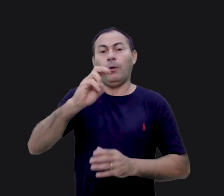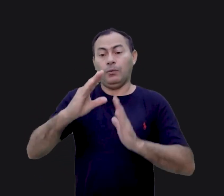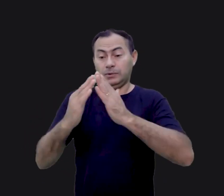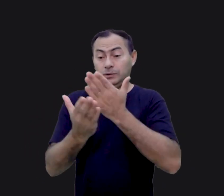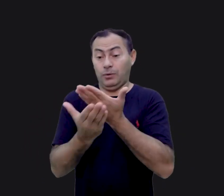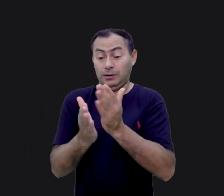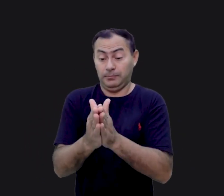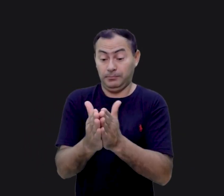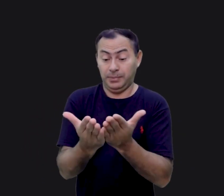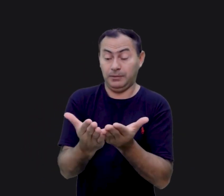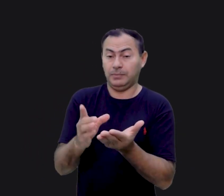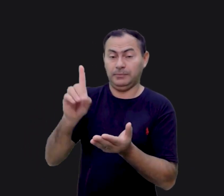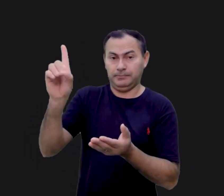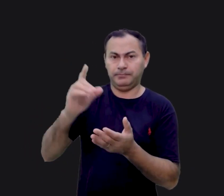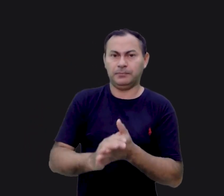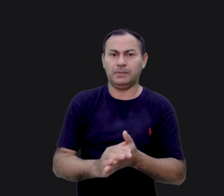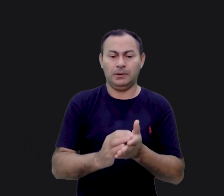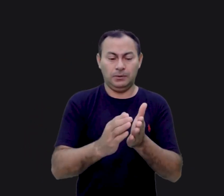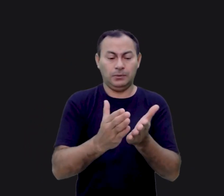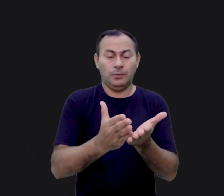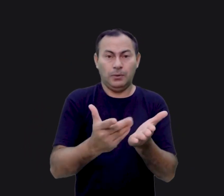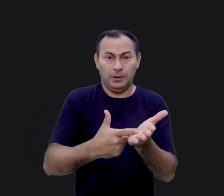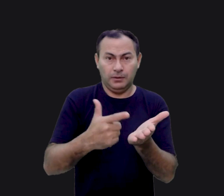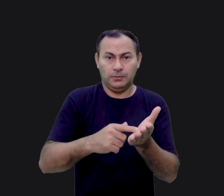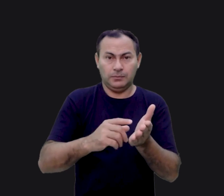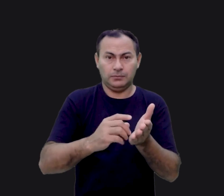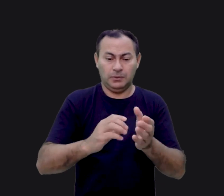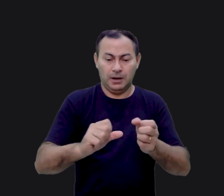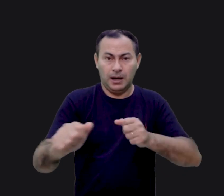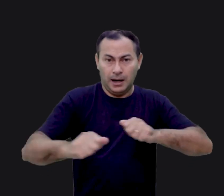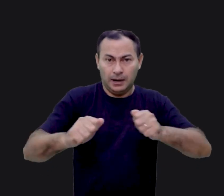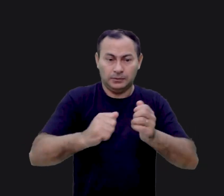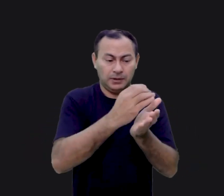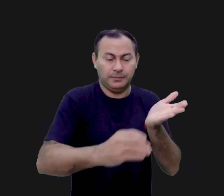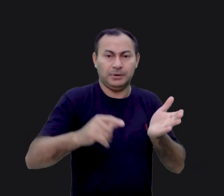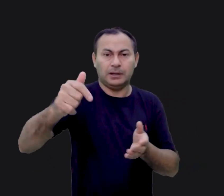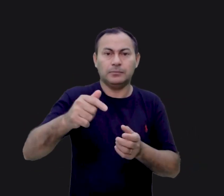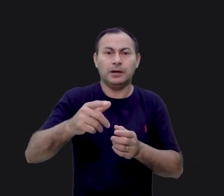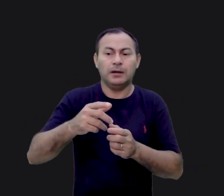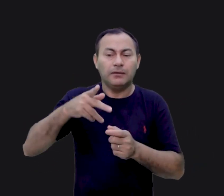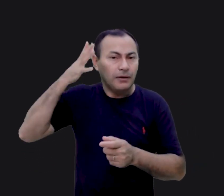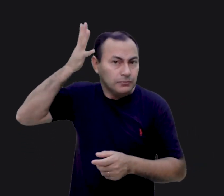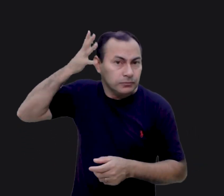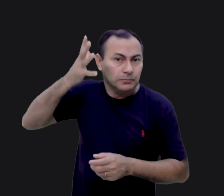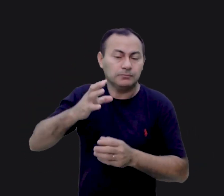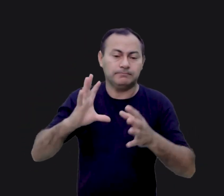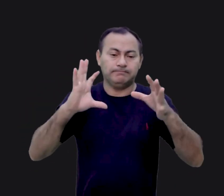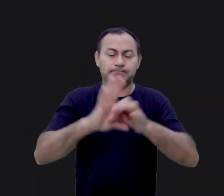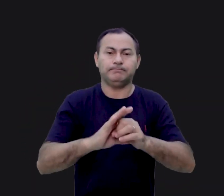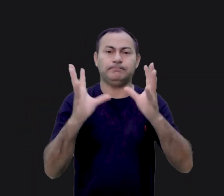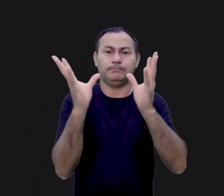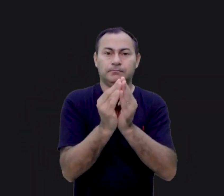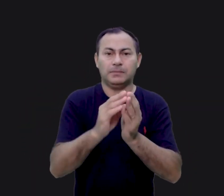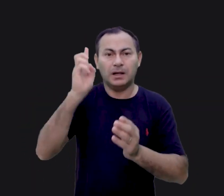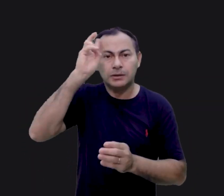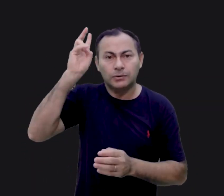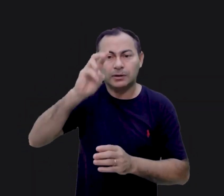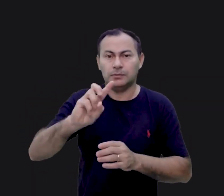nas escolas bíblicas no livro de Atos Capítulo 7 Estevão um breve conciso resumo da história